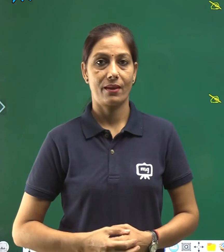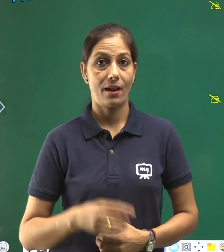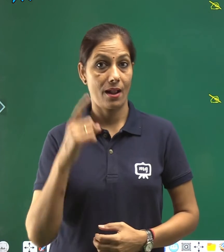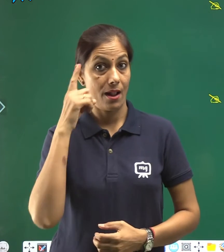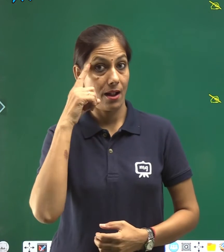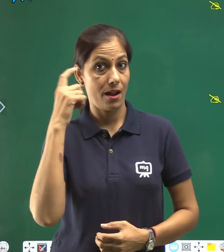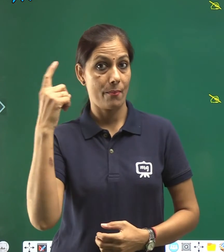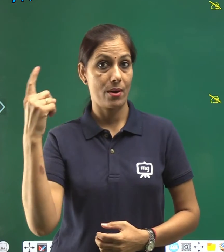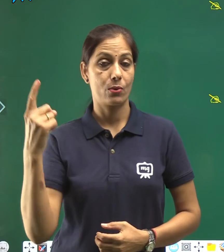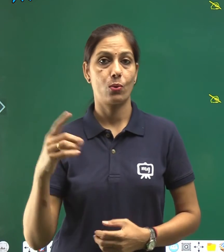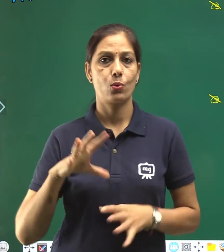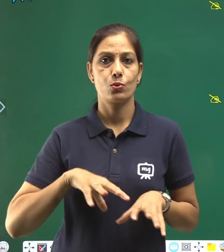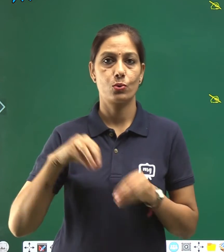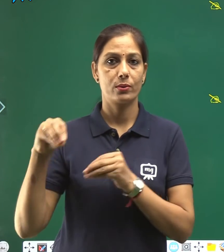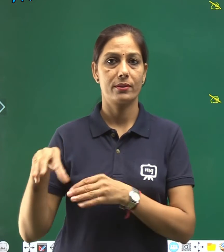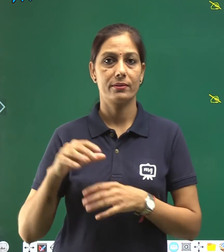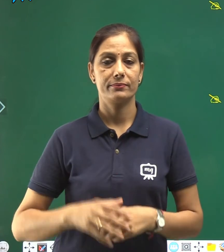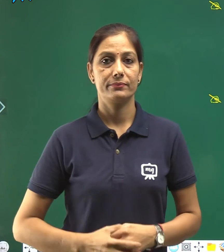कल्पना को छोड़कर